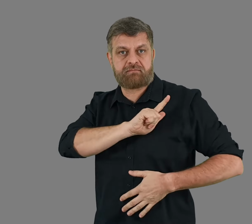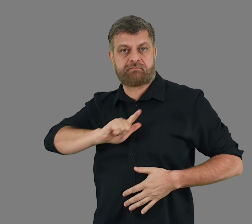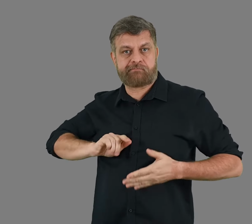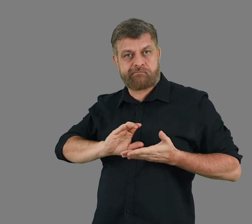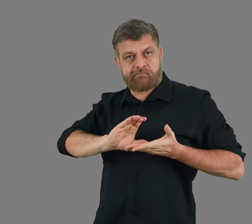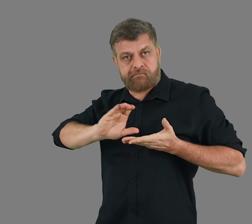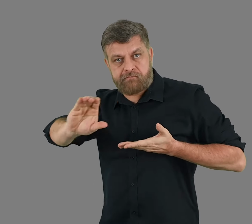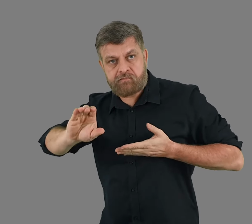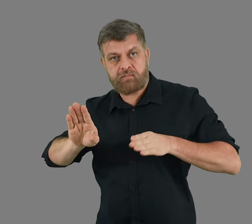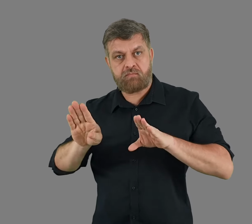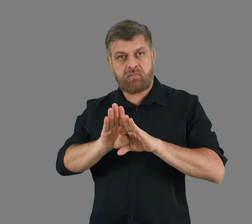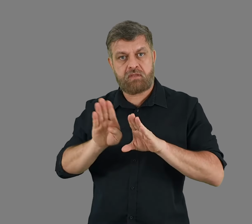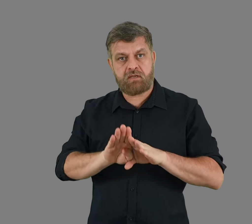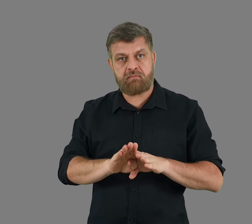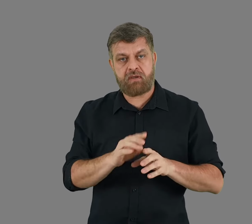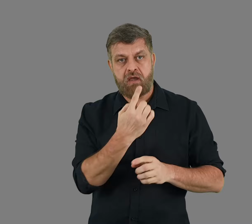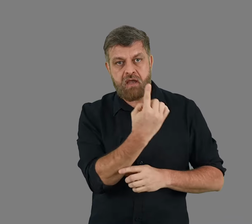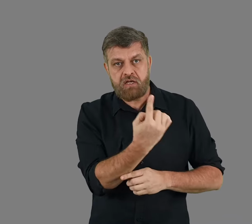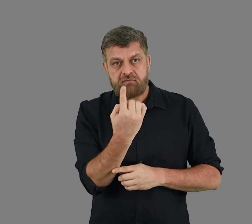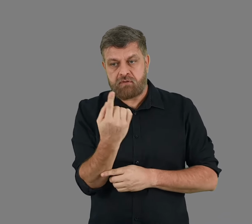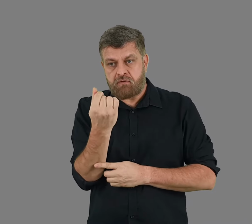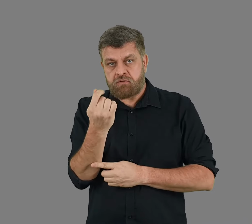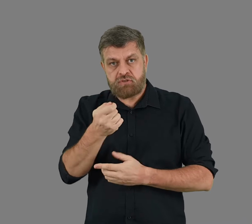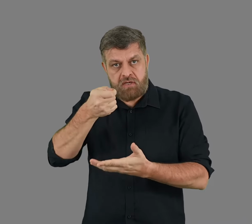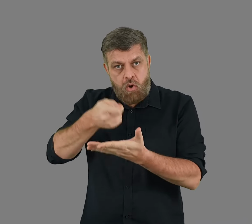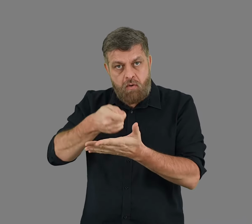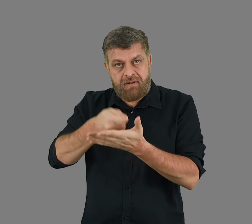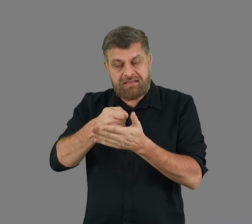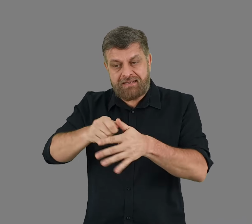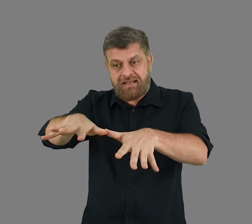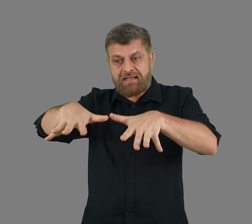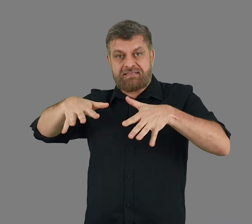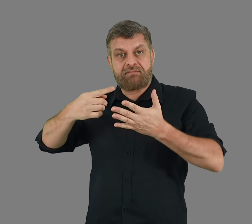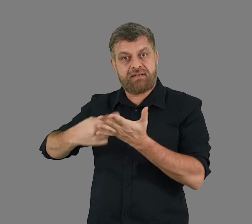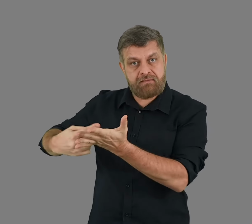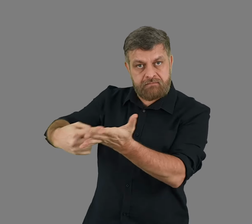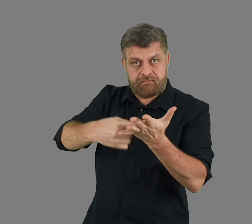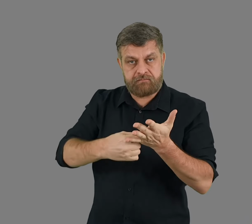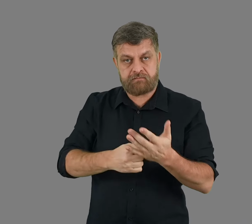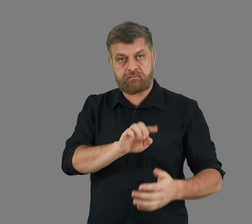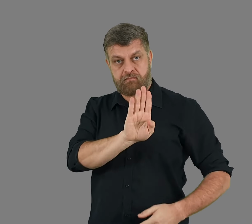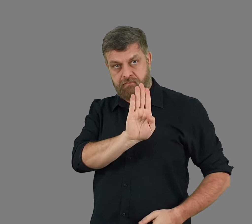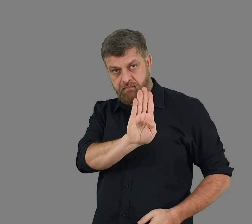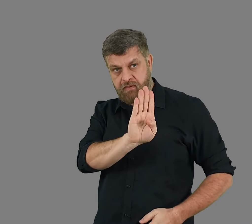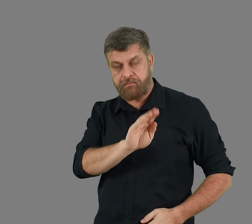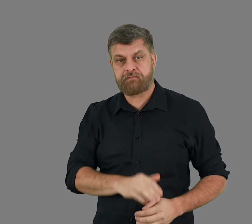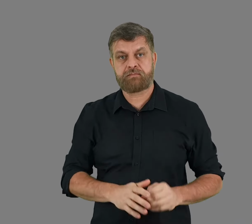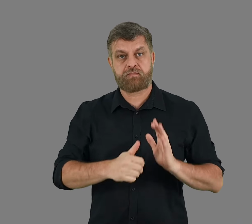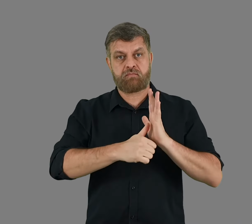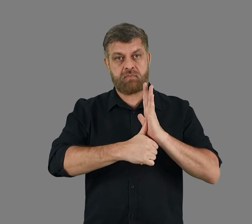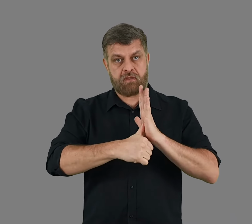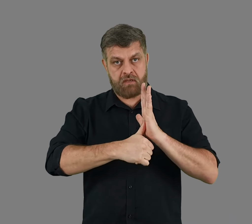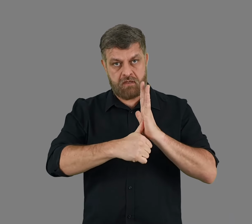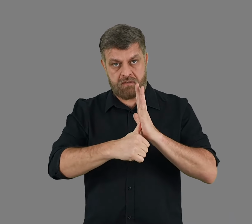contribuem individualmente com quantia fixada pela Assembleia Geral. B. Associado contribuinte